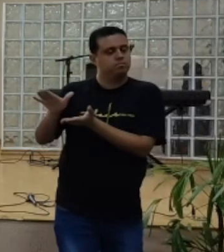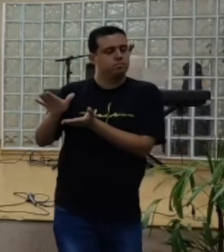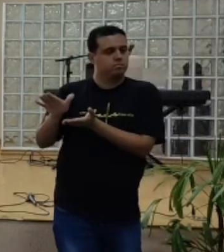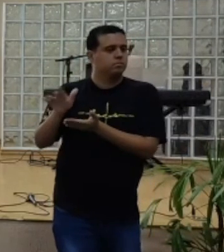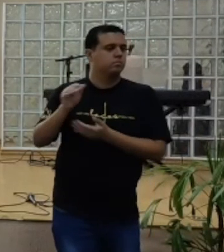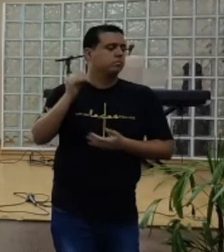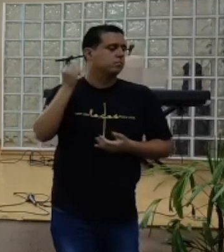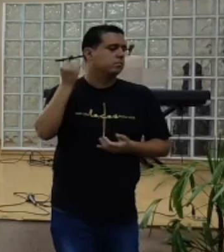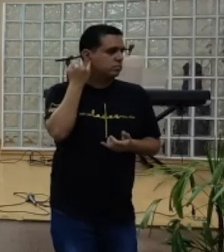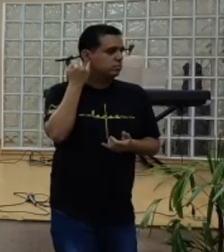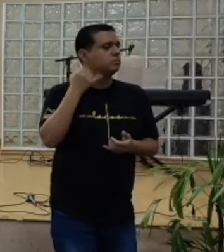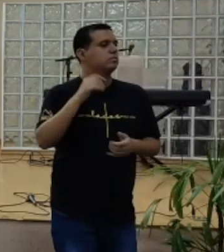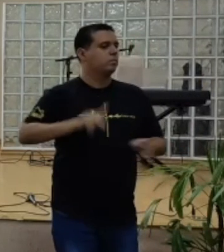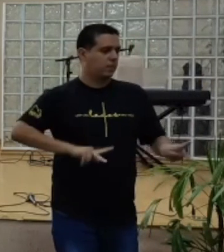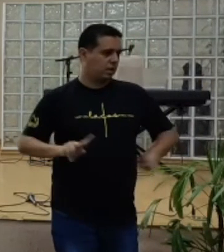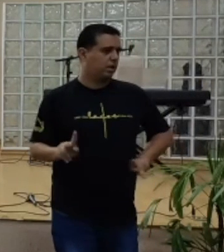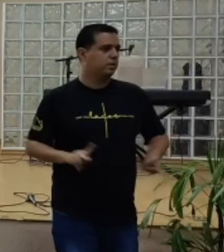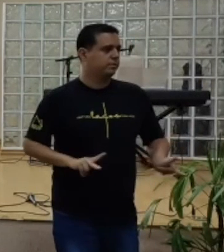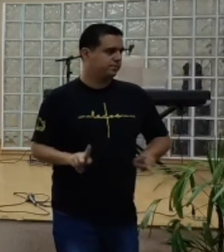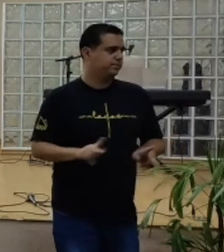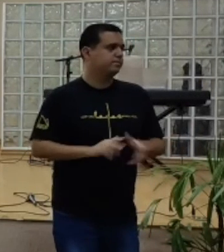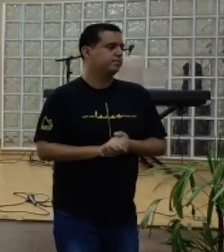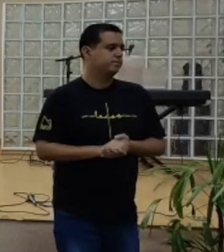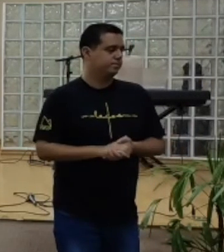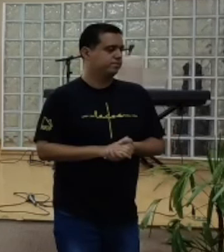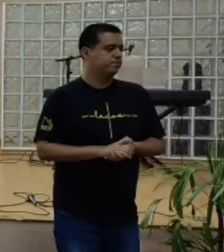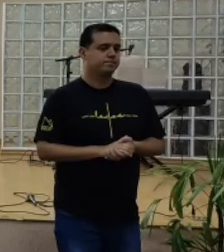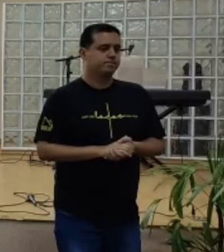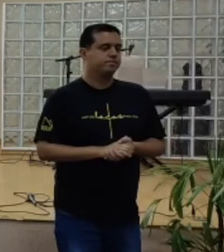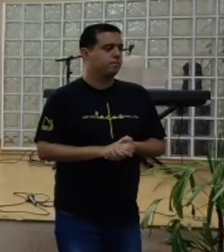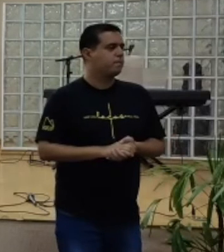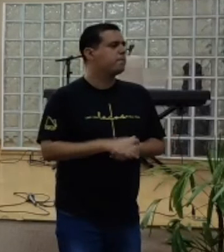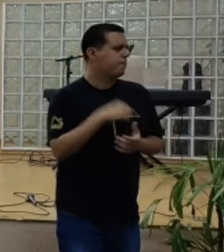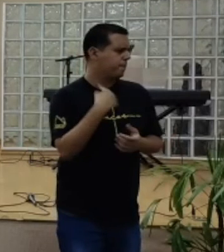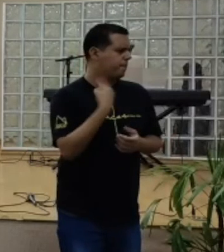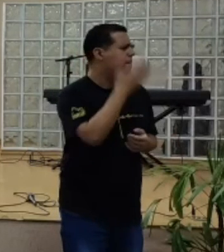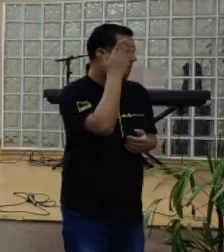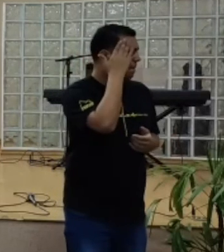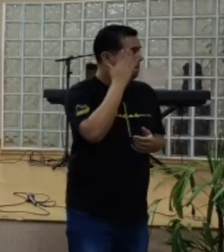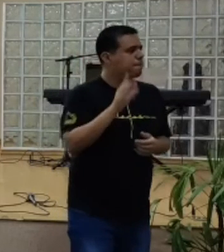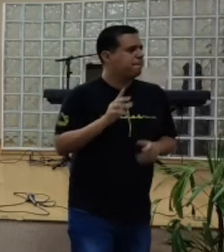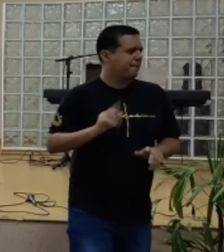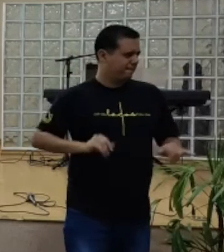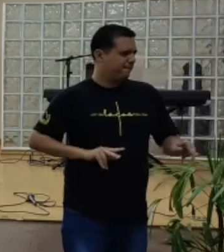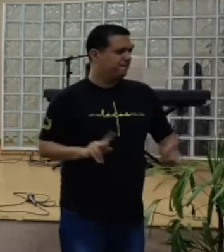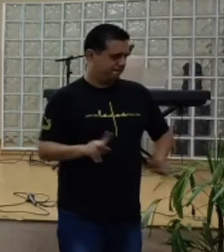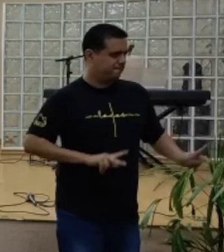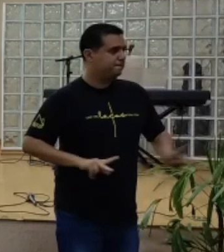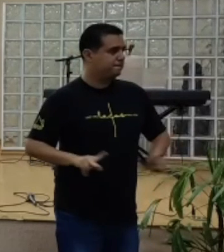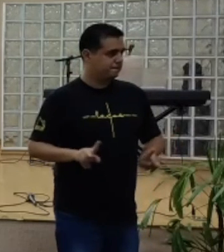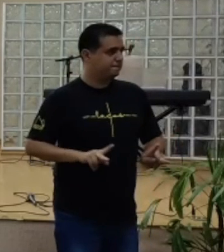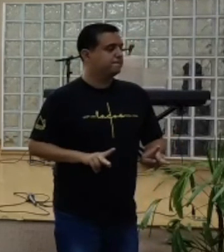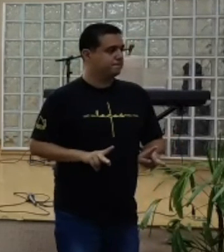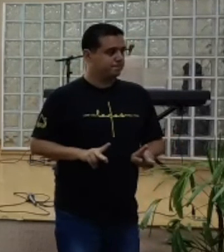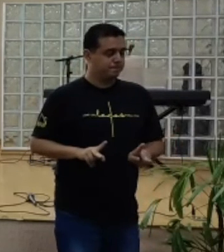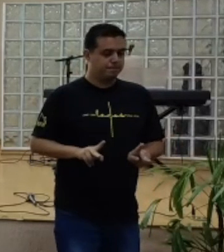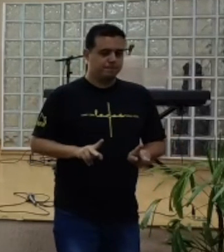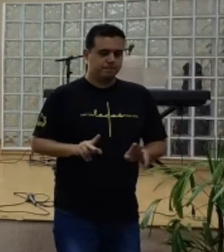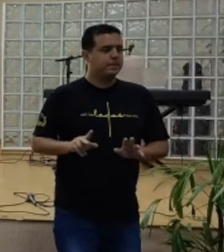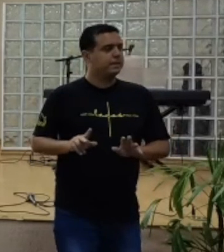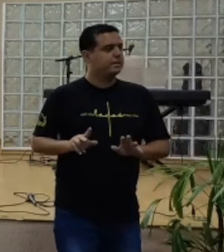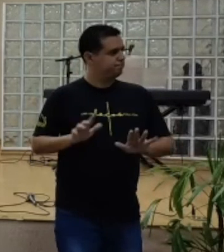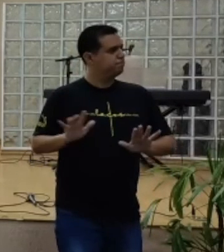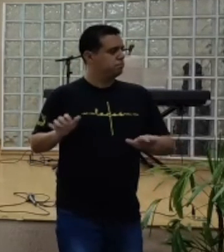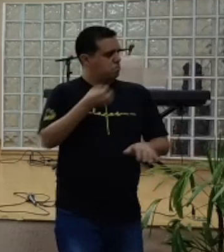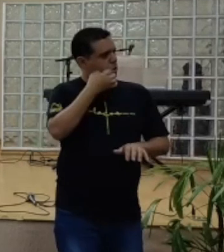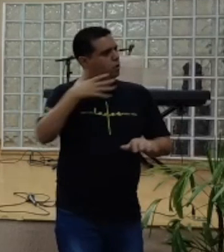Ismael e Agar da presença deles. E a gente sabe da história que Ismael vai formar todas as nações ali à volta de Jerusalém,